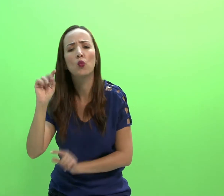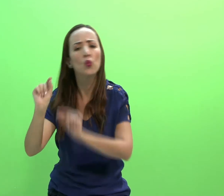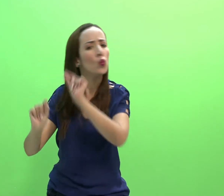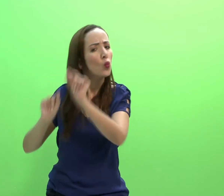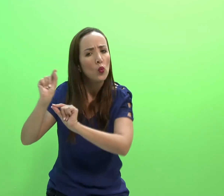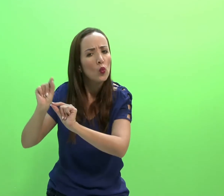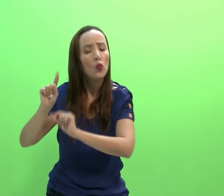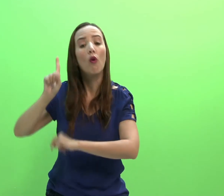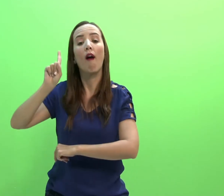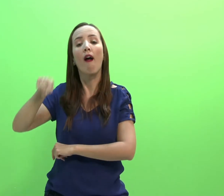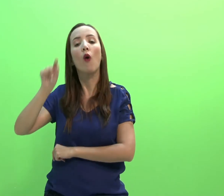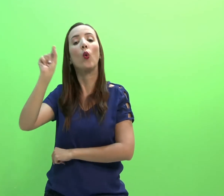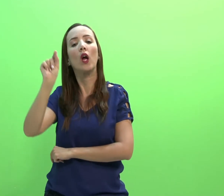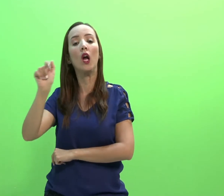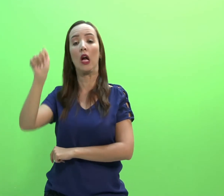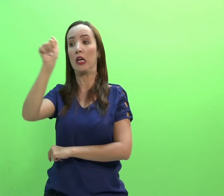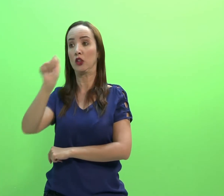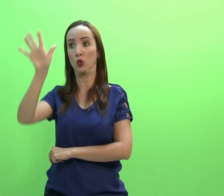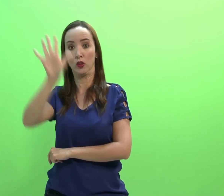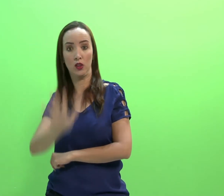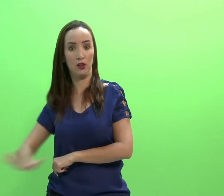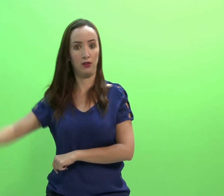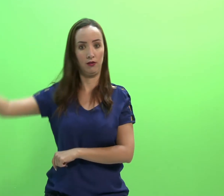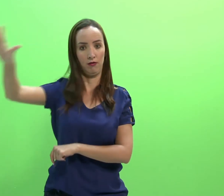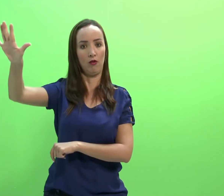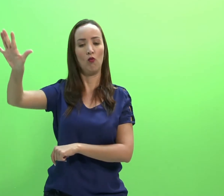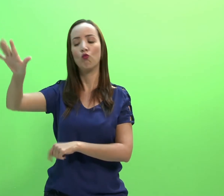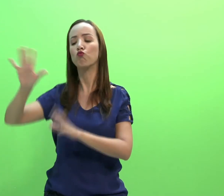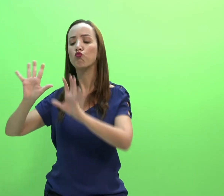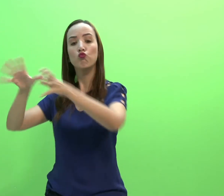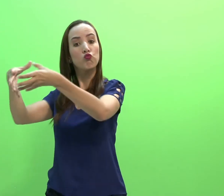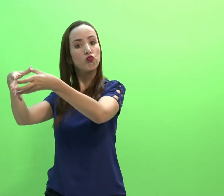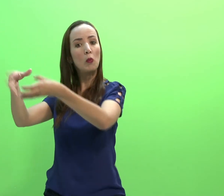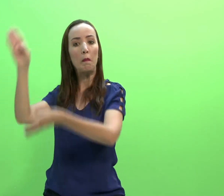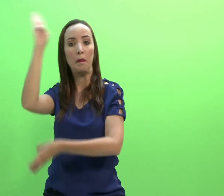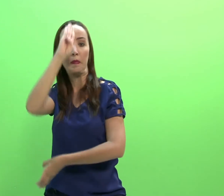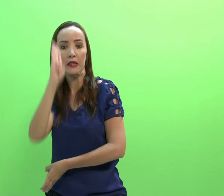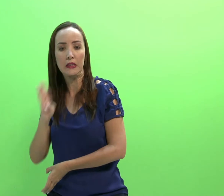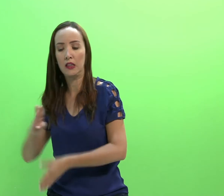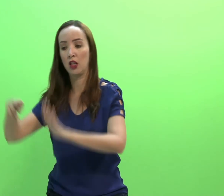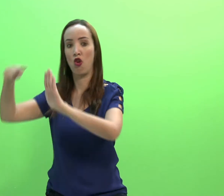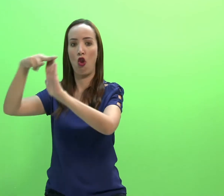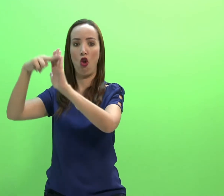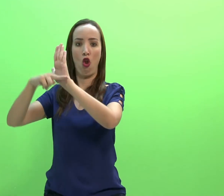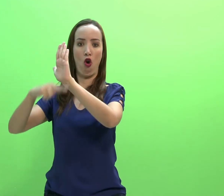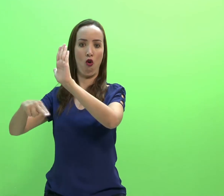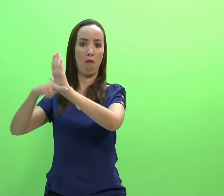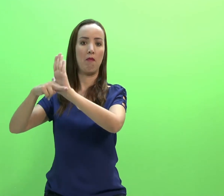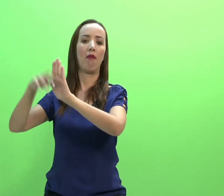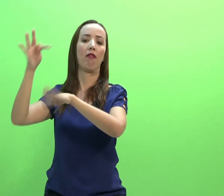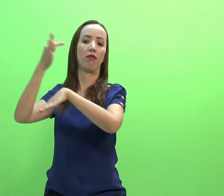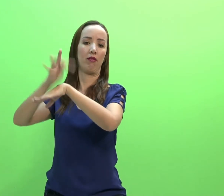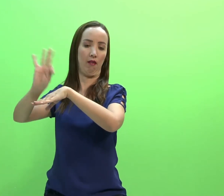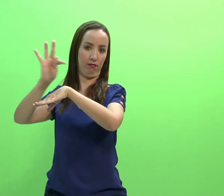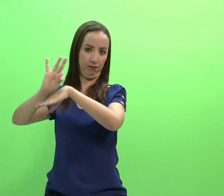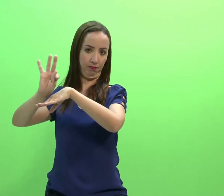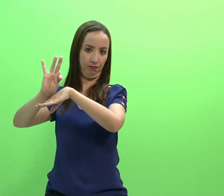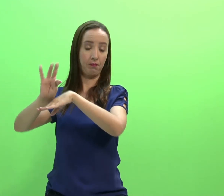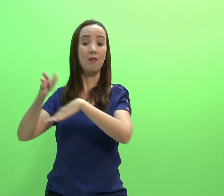E o que é a ABNT? É a Associação Brasileira de Normas e